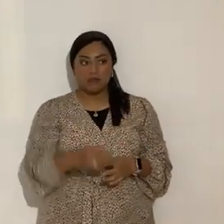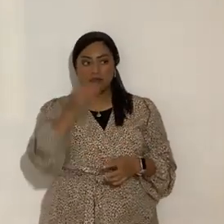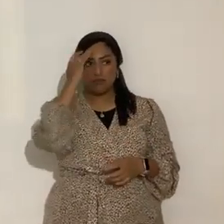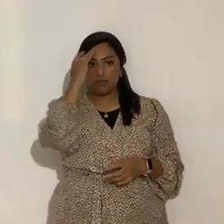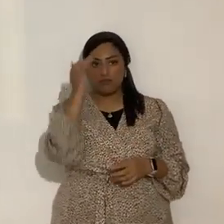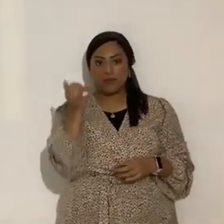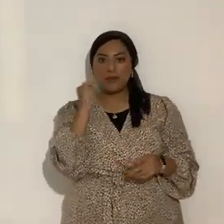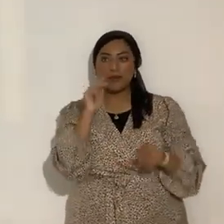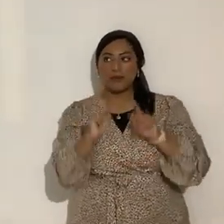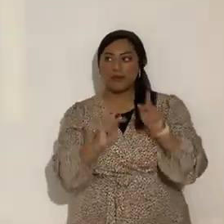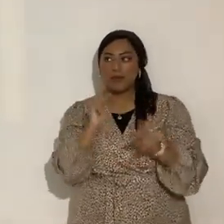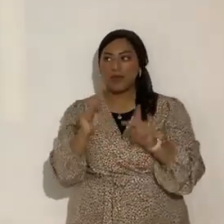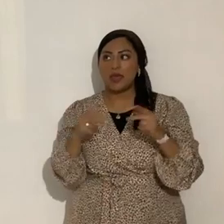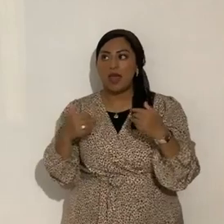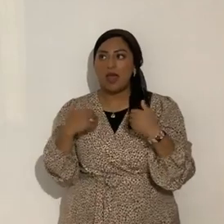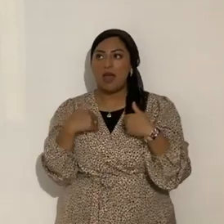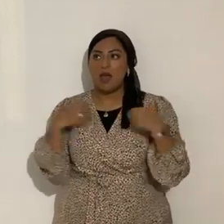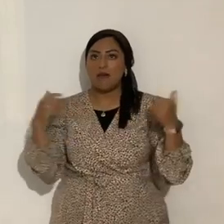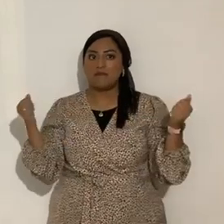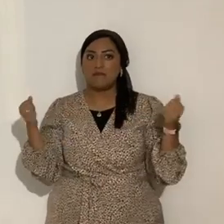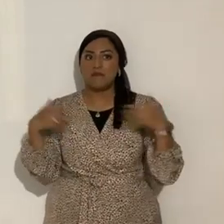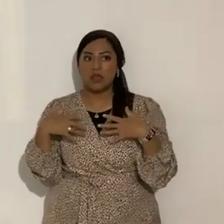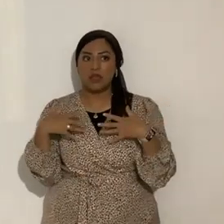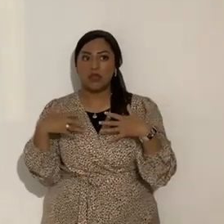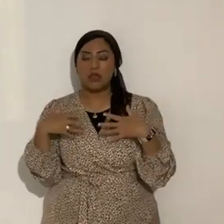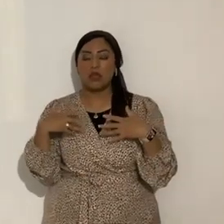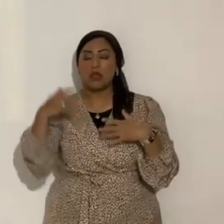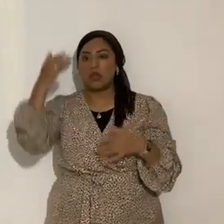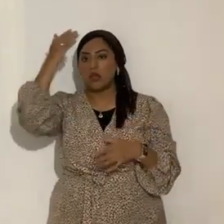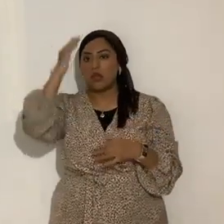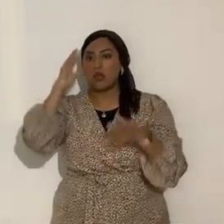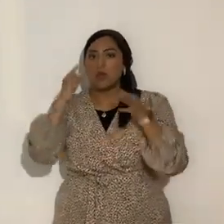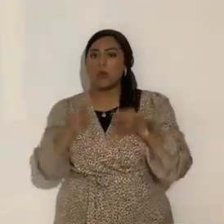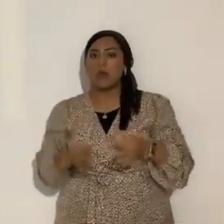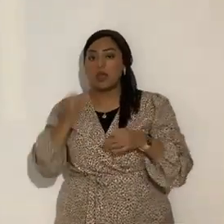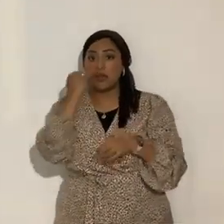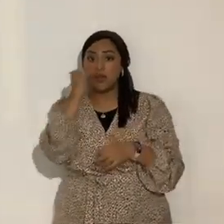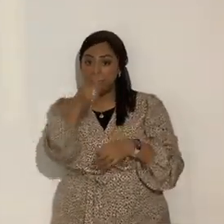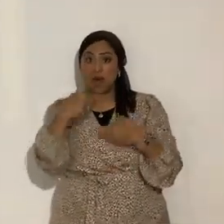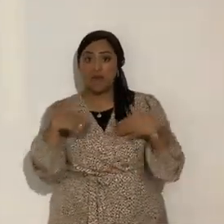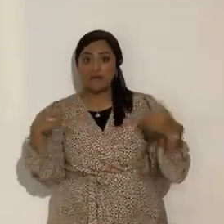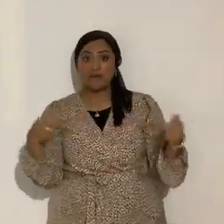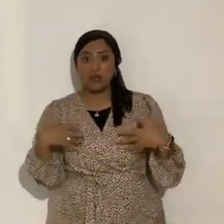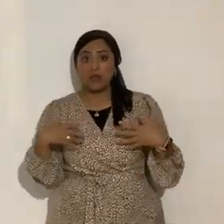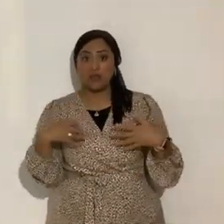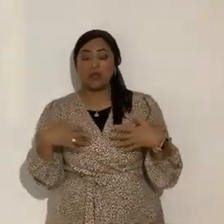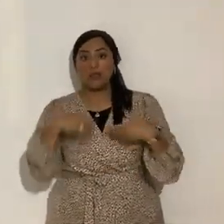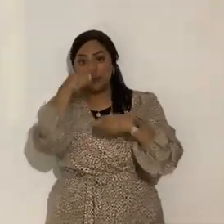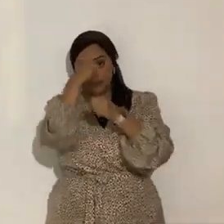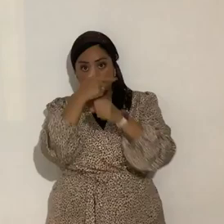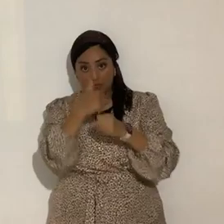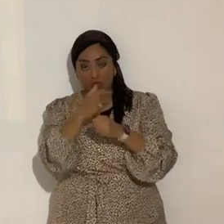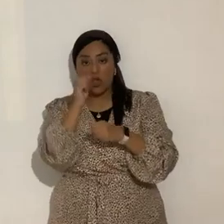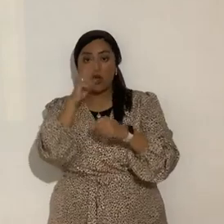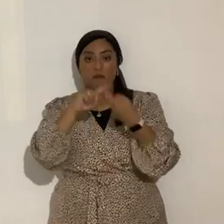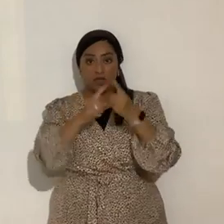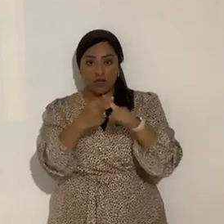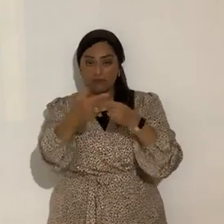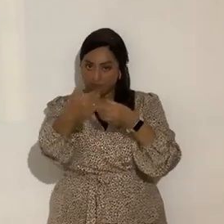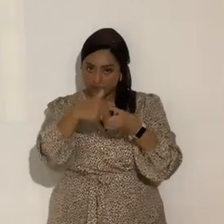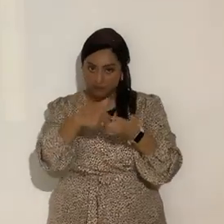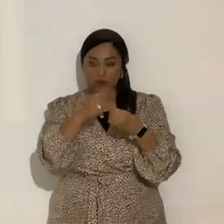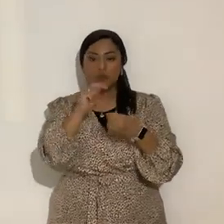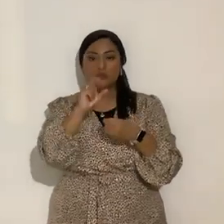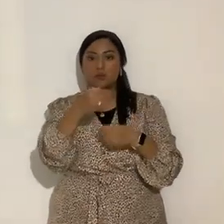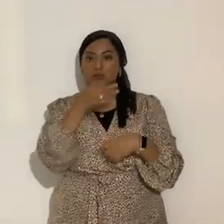¿por qué la gente tiene miedo a la voluntad de Elohim? Si tú eres uno de ellos, hermano, hermana, o amigos, ya entren a la